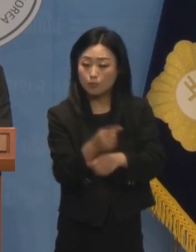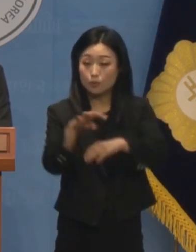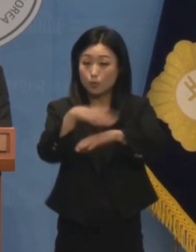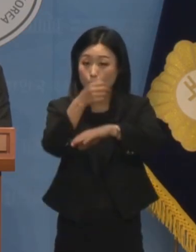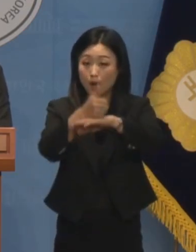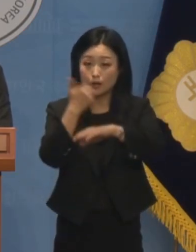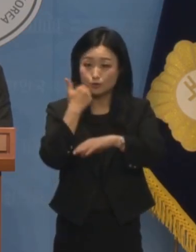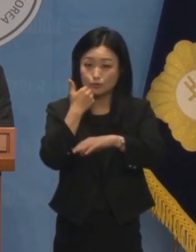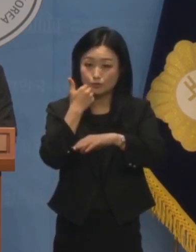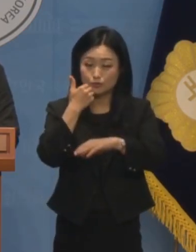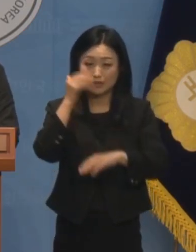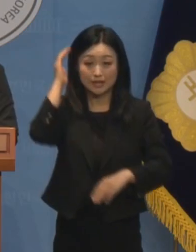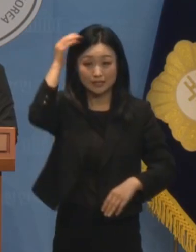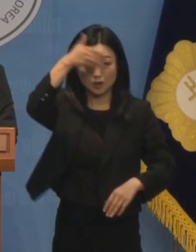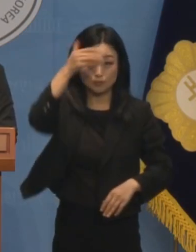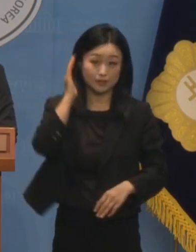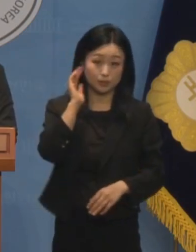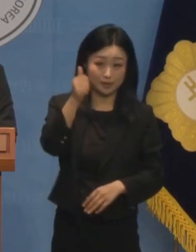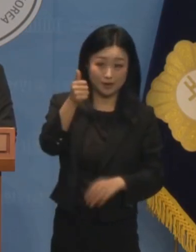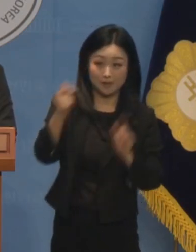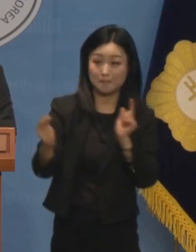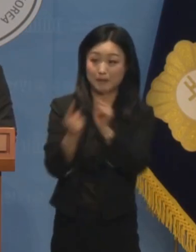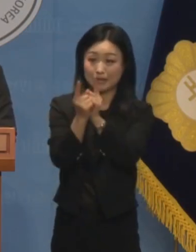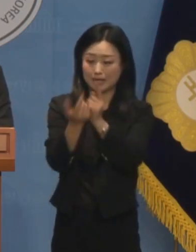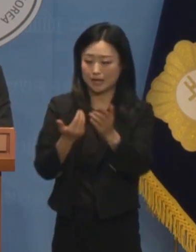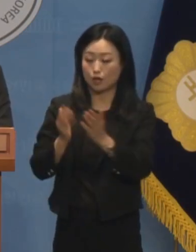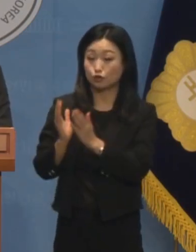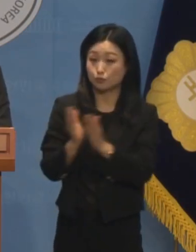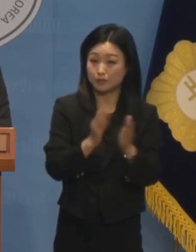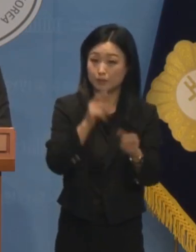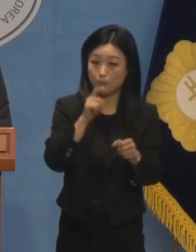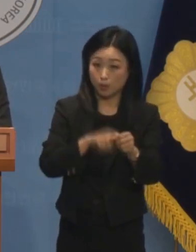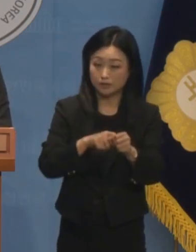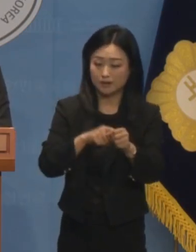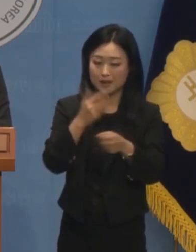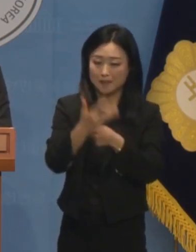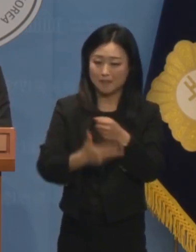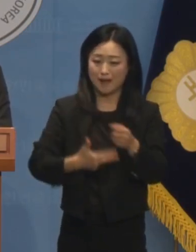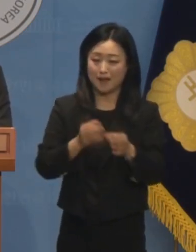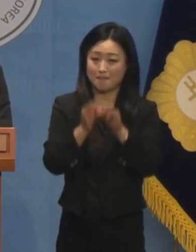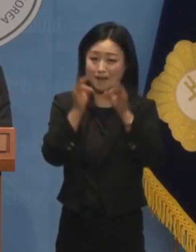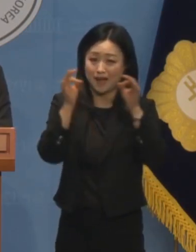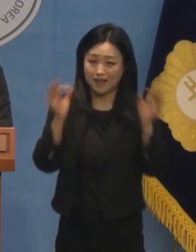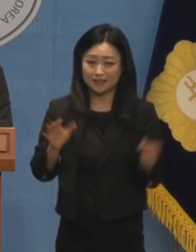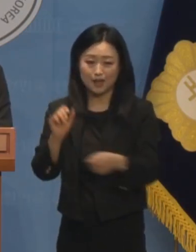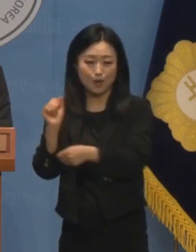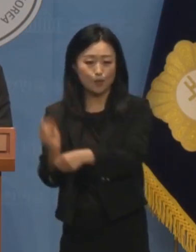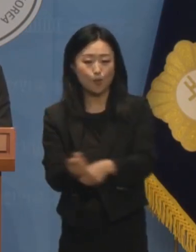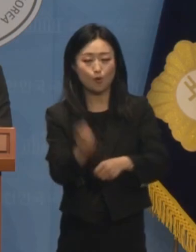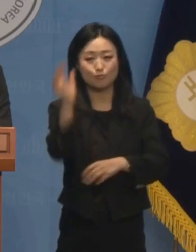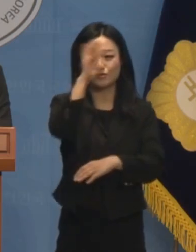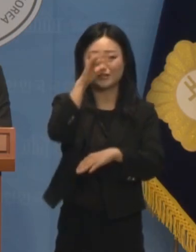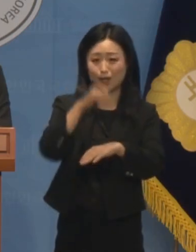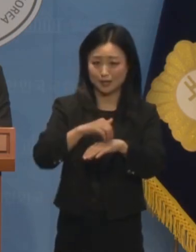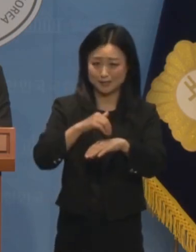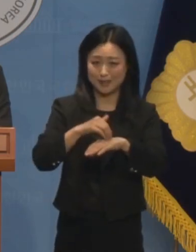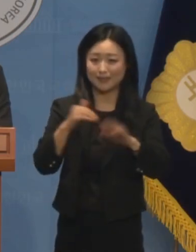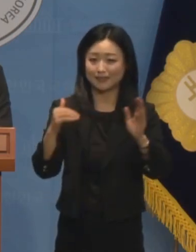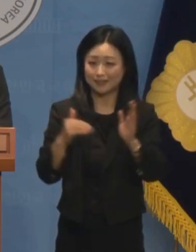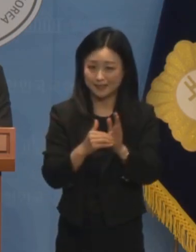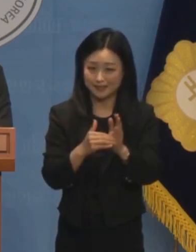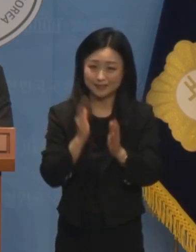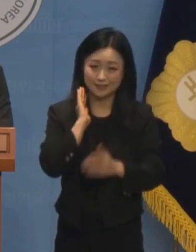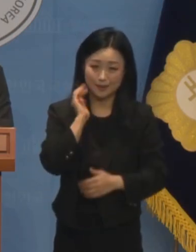미국 대통령 당선자와 회동을 준비하기 위해서 8년 만에 골프 연습을 재개했다. 지난 9일